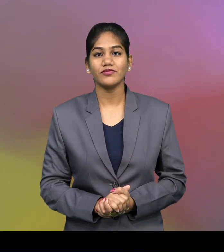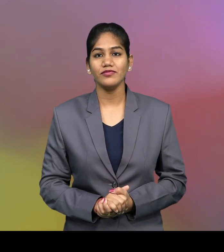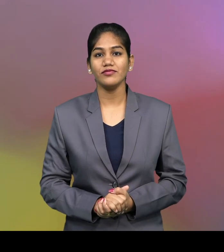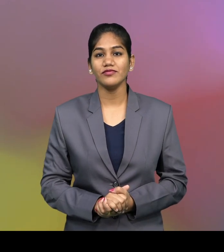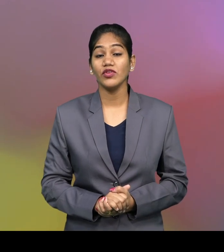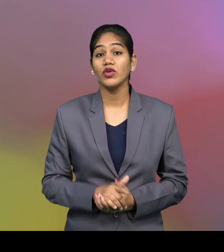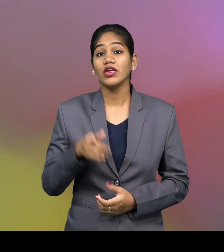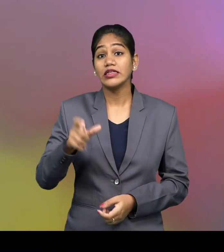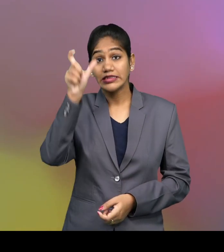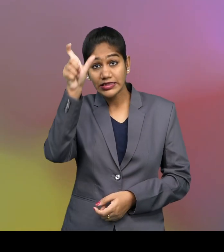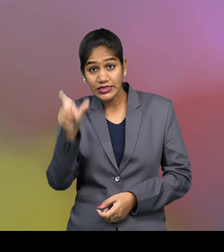మానవ ప్రేరిత విపత్తు.